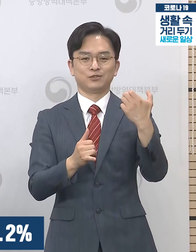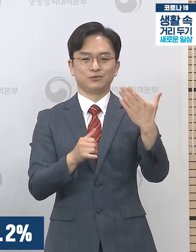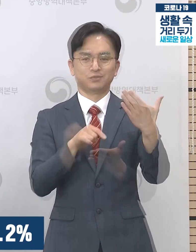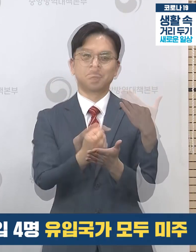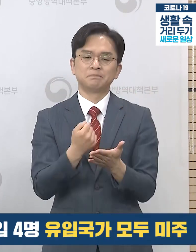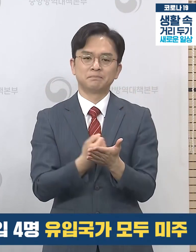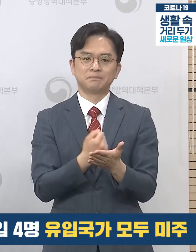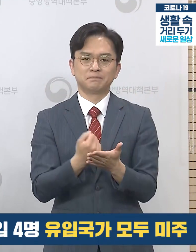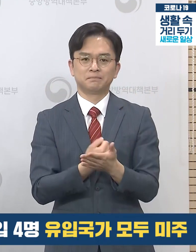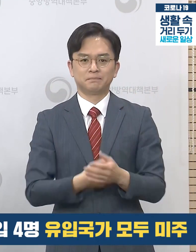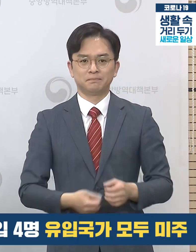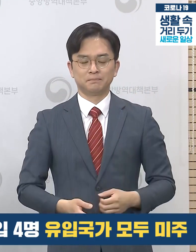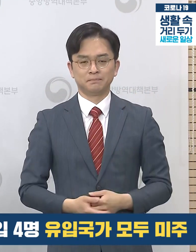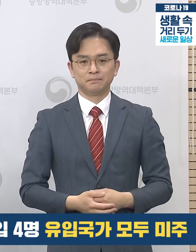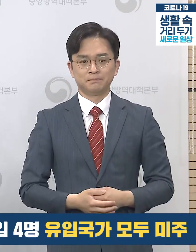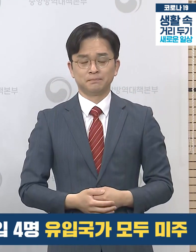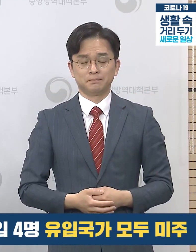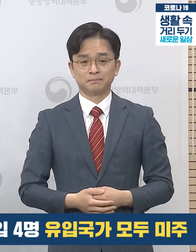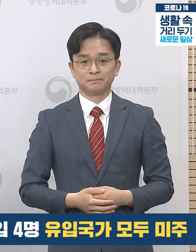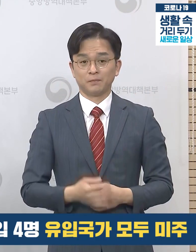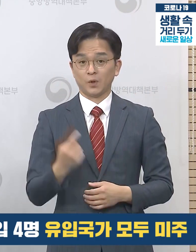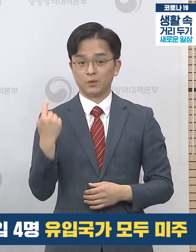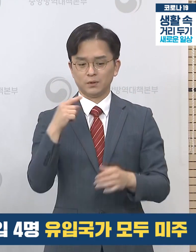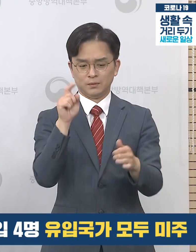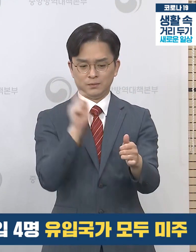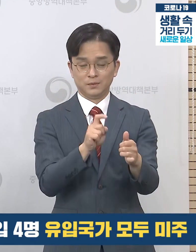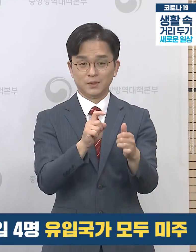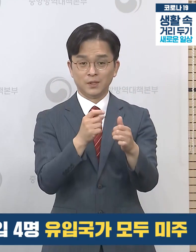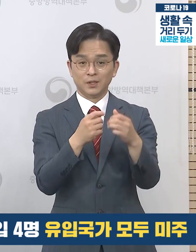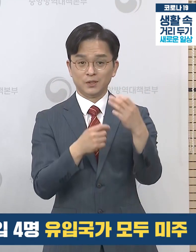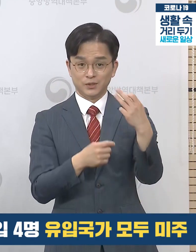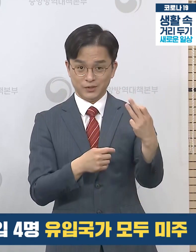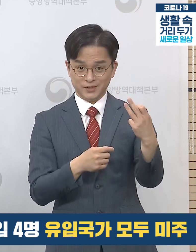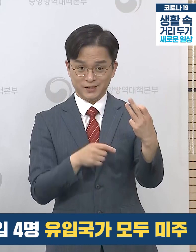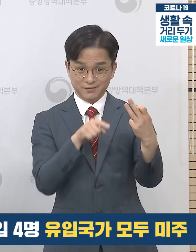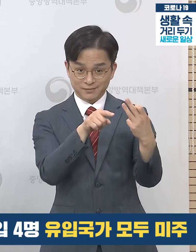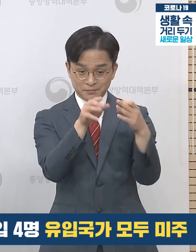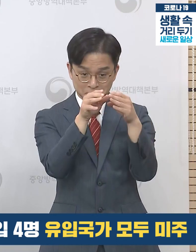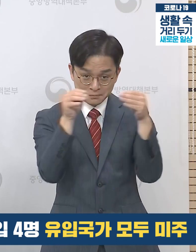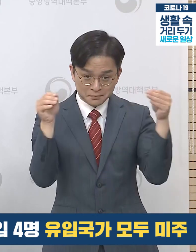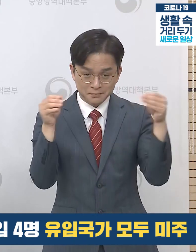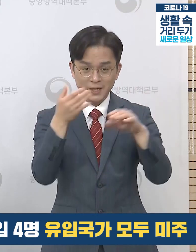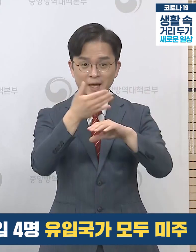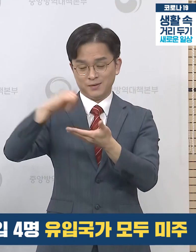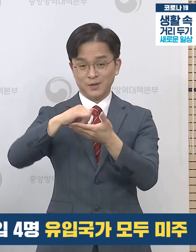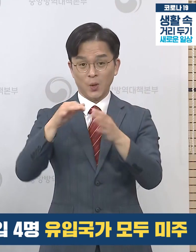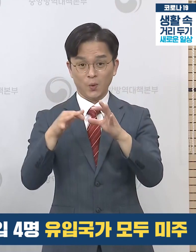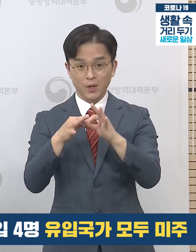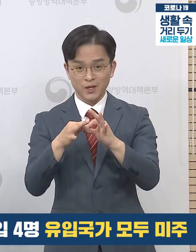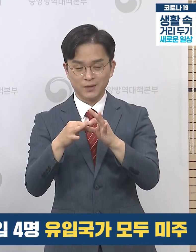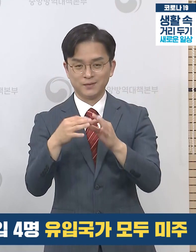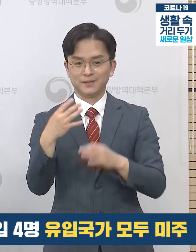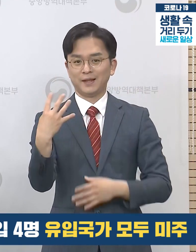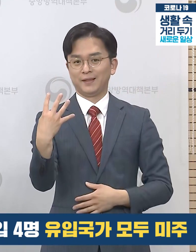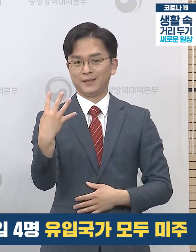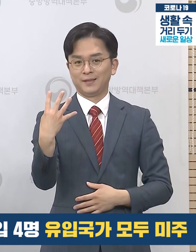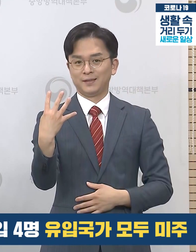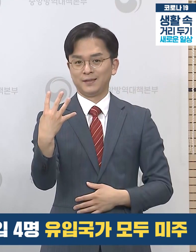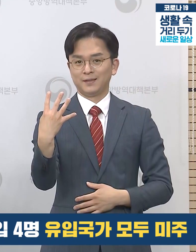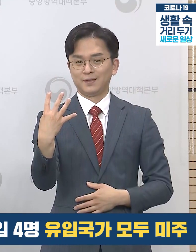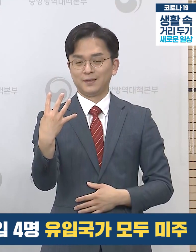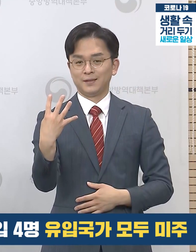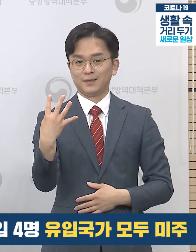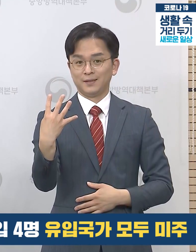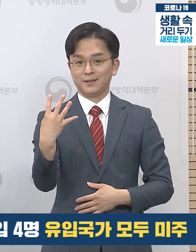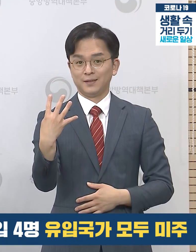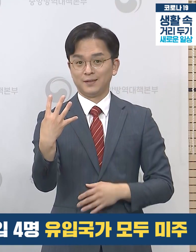있습니다. 13건의 신규 발생 중에 해외 유입이 4건입니다. 해외 유입 4건은